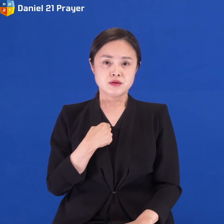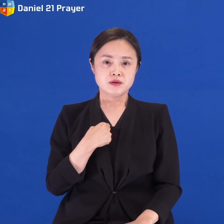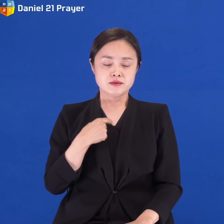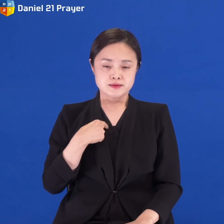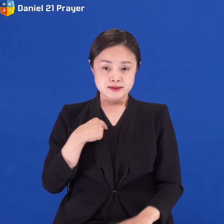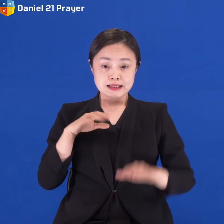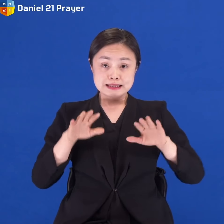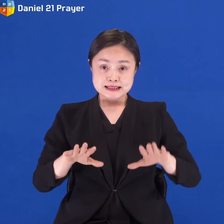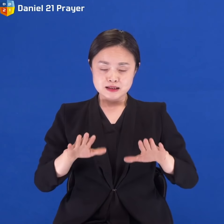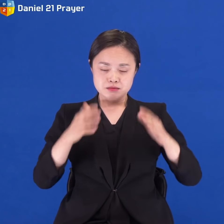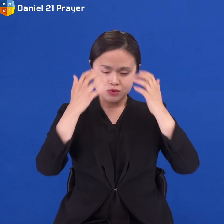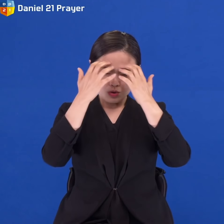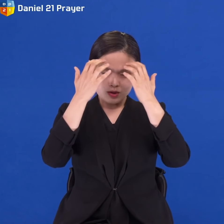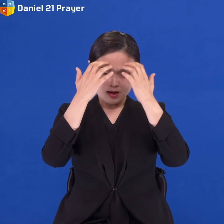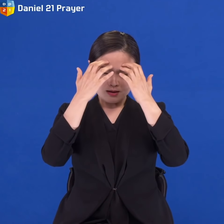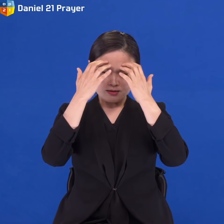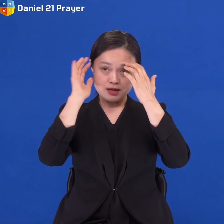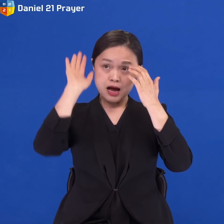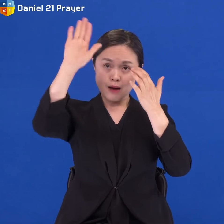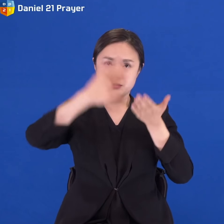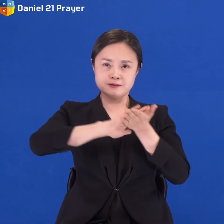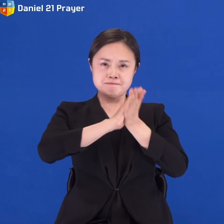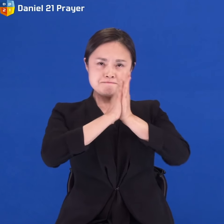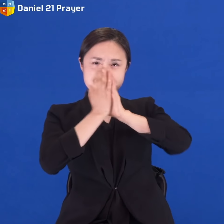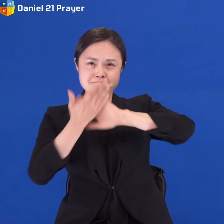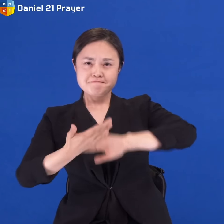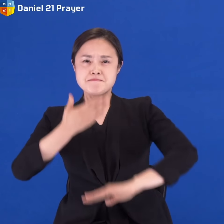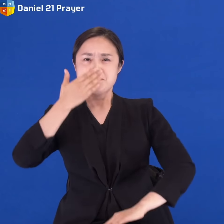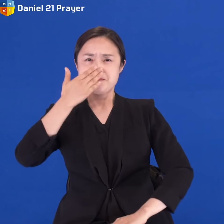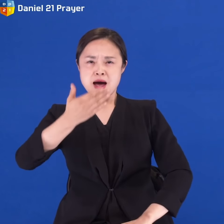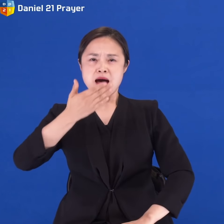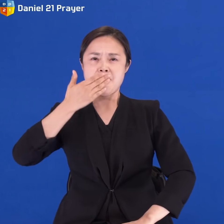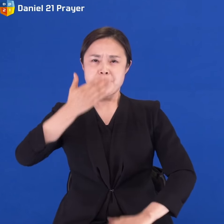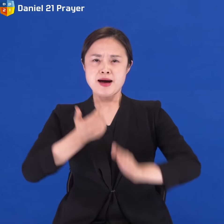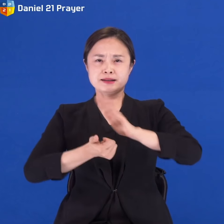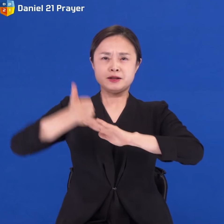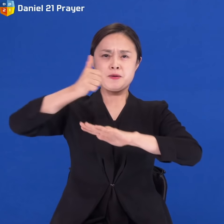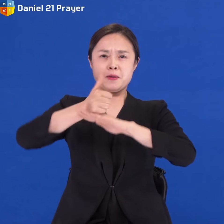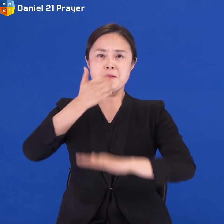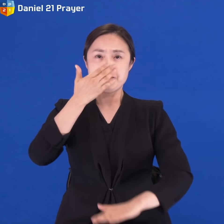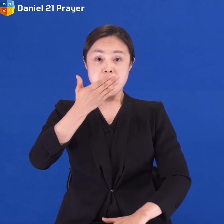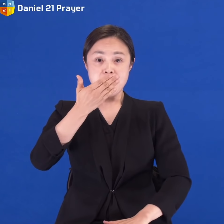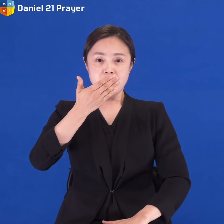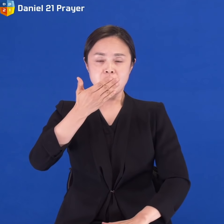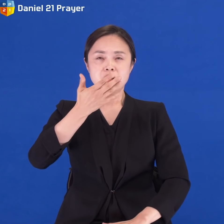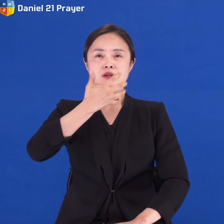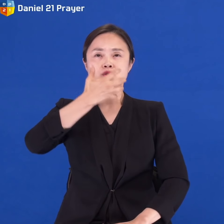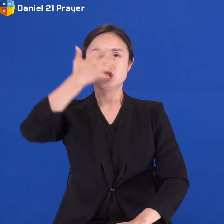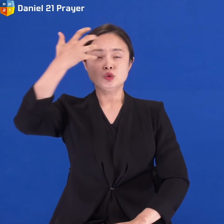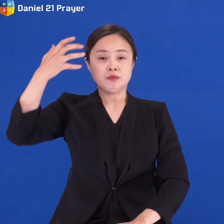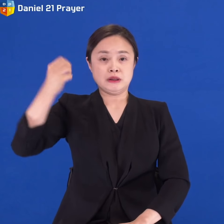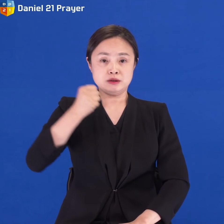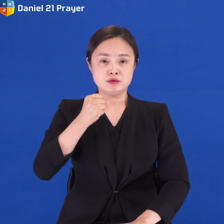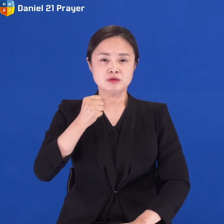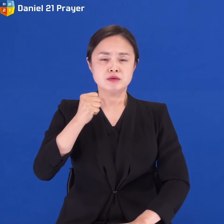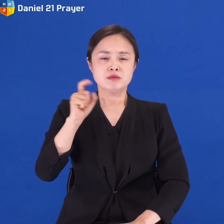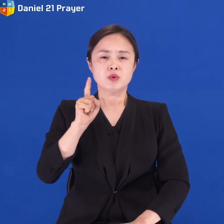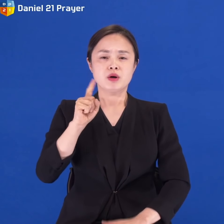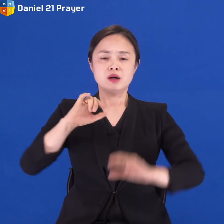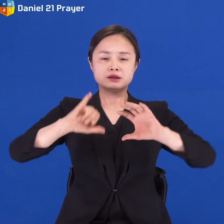반전의 꿈을 꾸면서 5가지 중독 속에서 하나님을 찾아